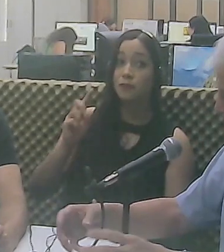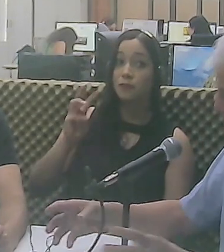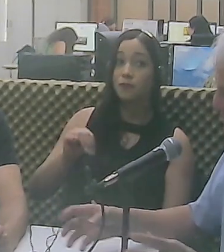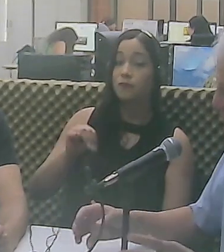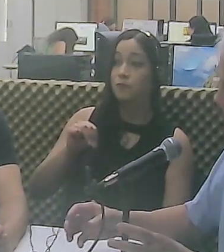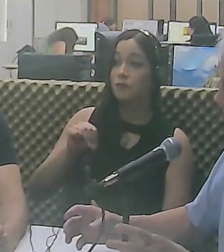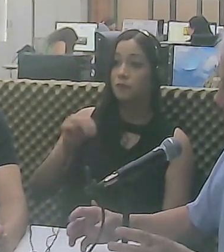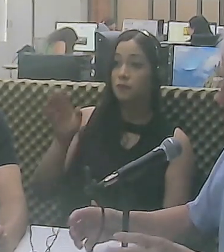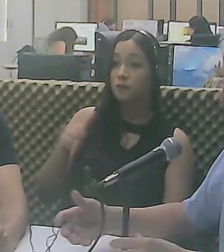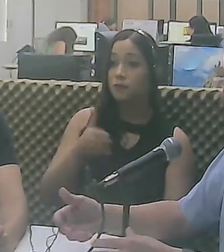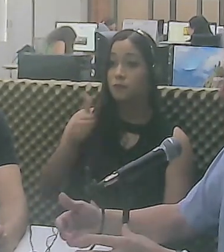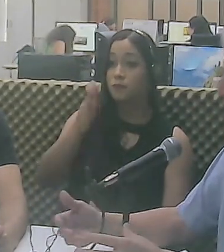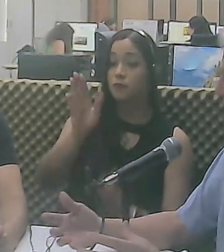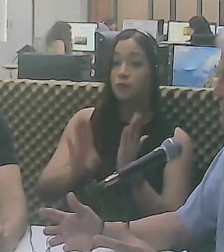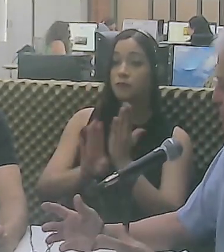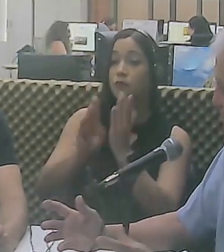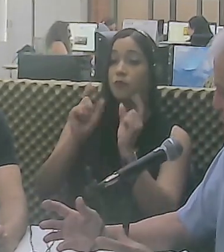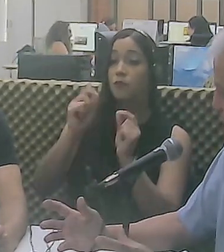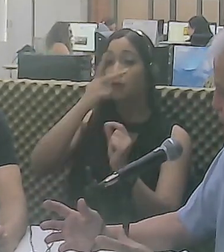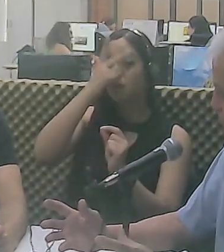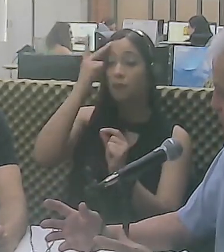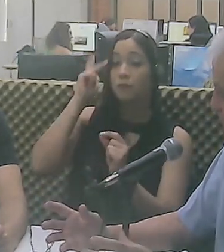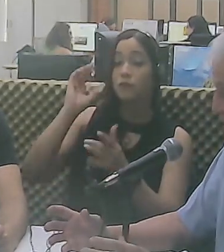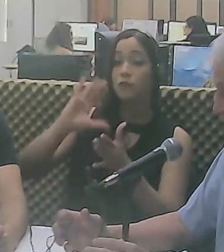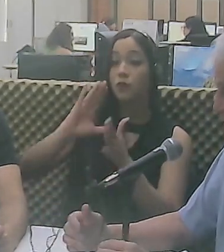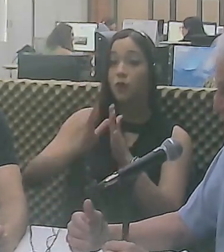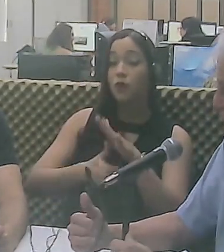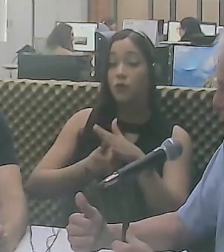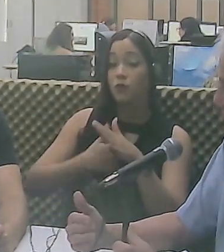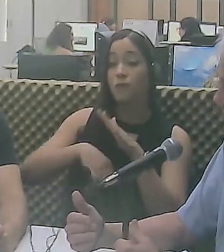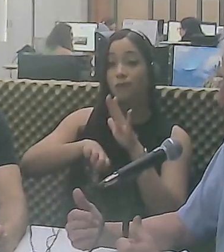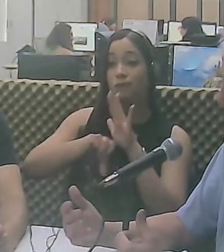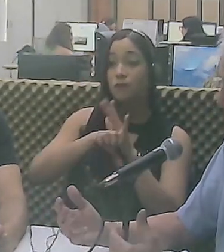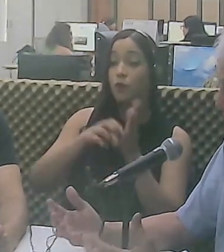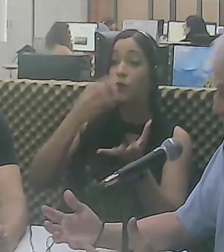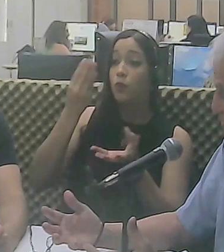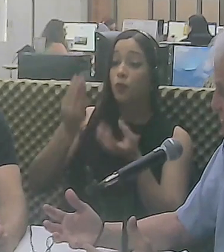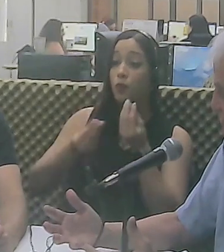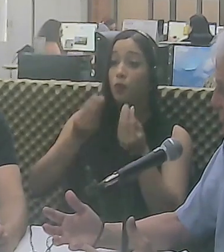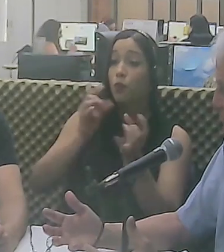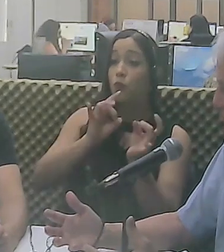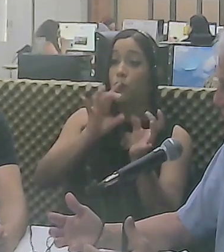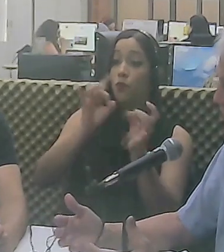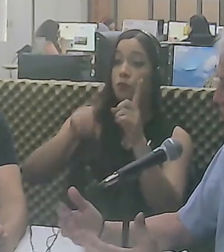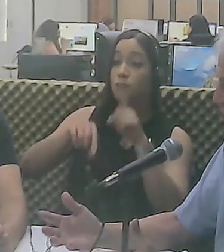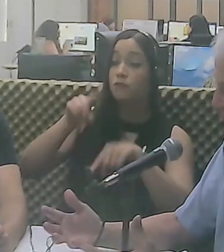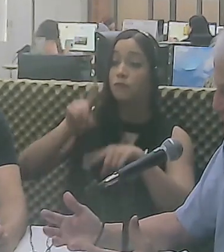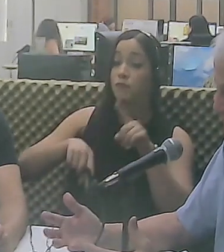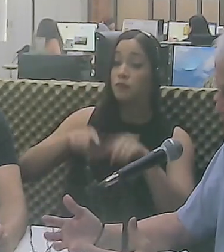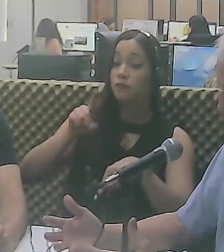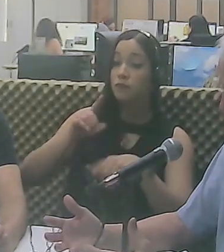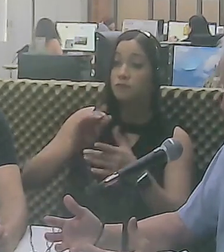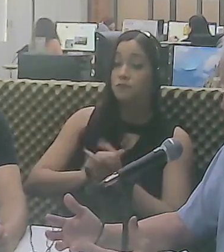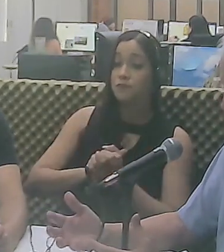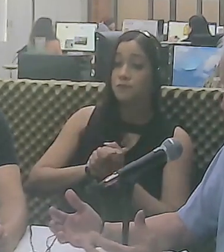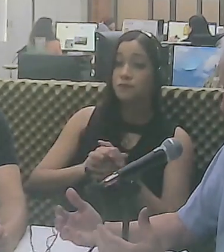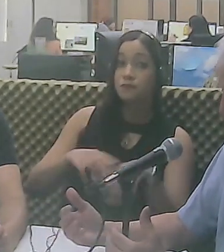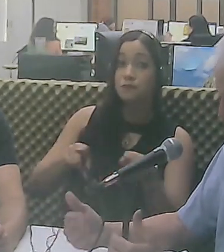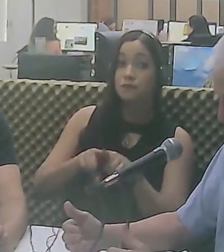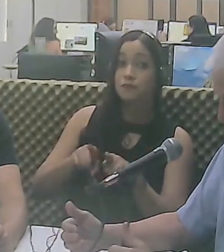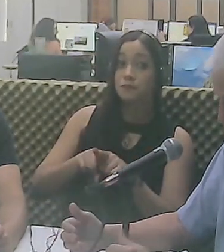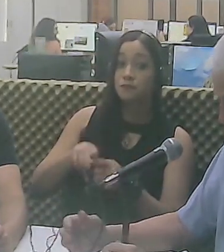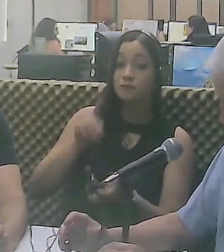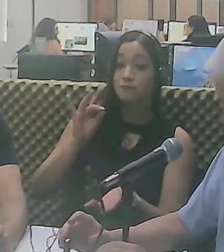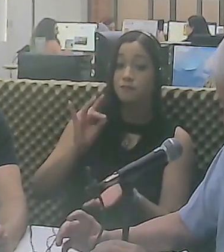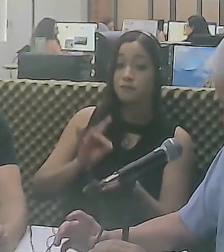fazer o rastreamento para buscar quem são essas pessoas e que forma é vendida desse material no mercado e isso